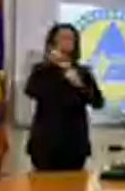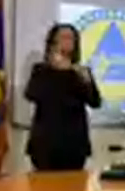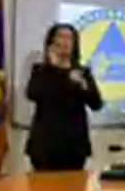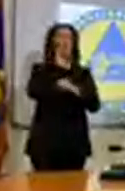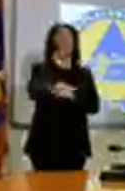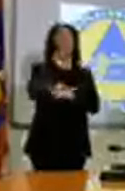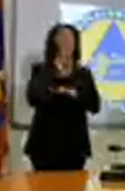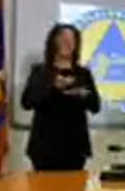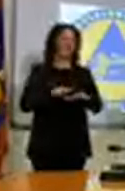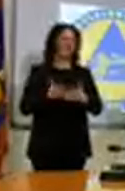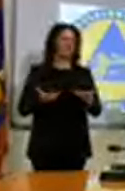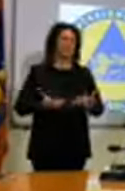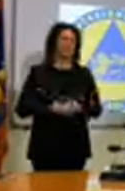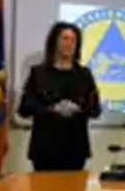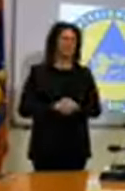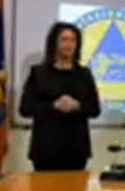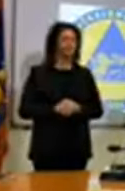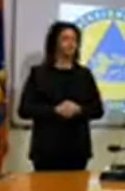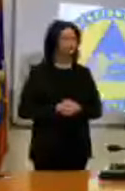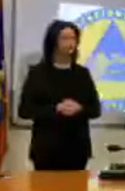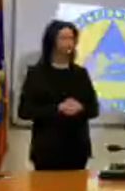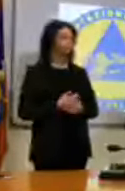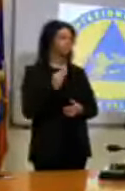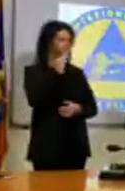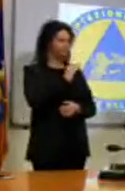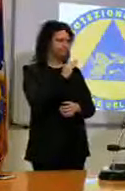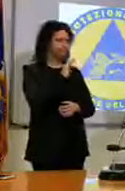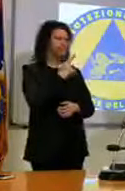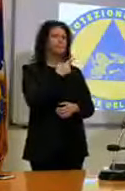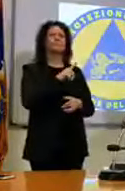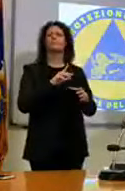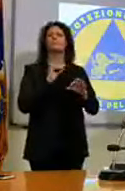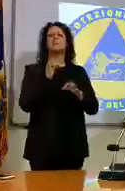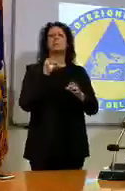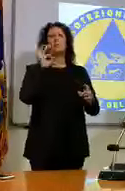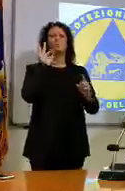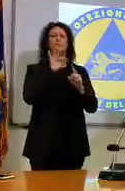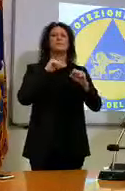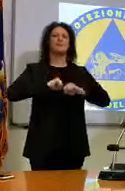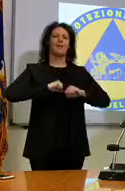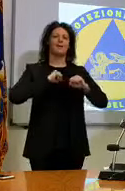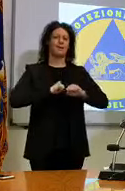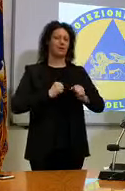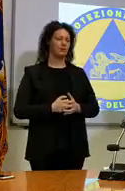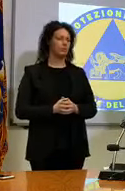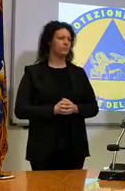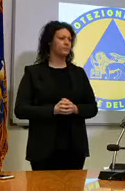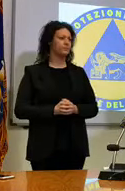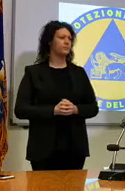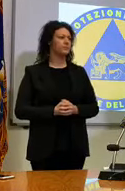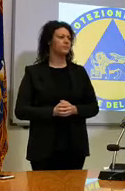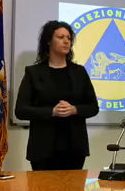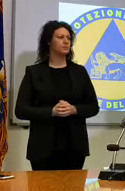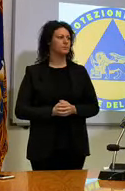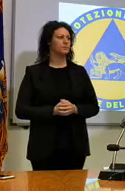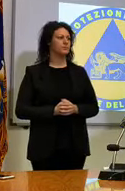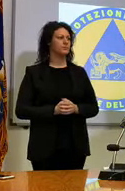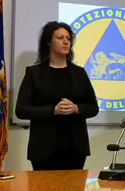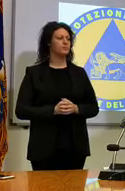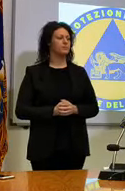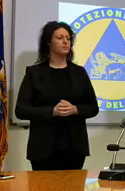email. Signor Presidente, scusa, sul piano proprio sanitario, no? Volevo fare una domanda che ha due aspetti,